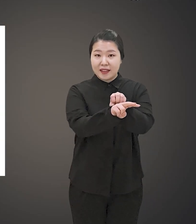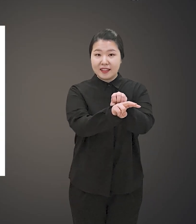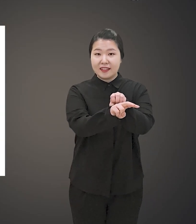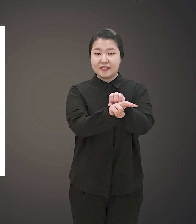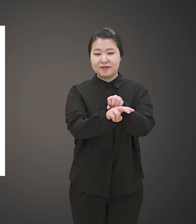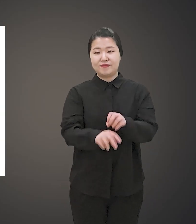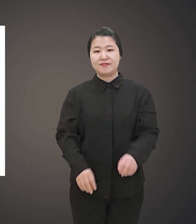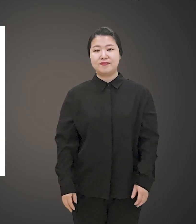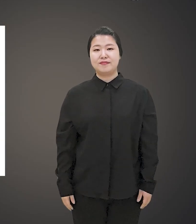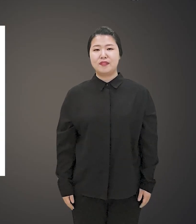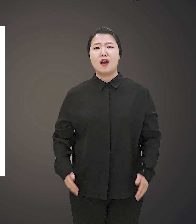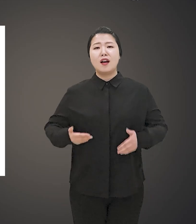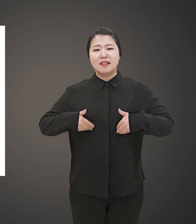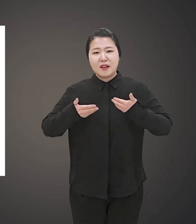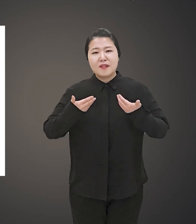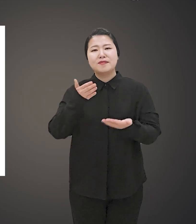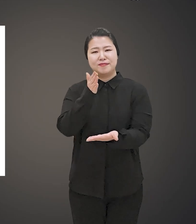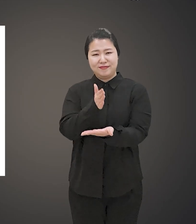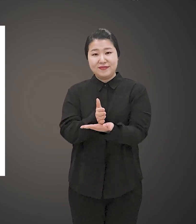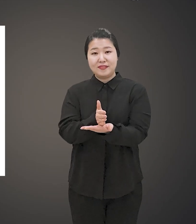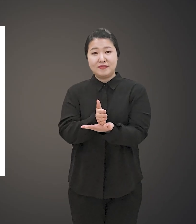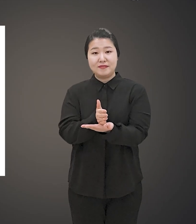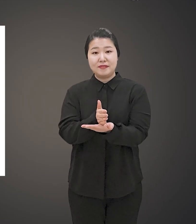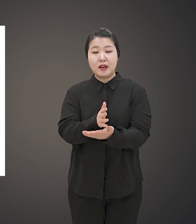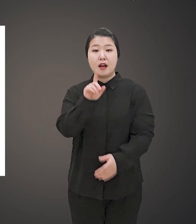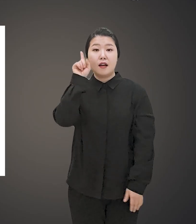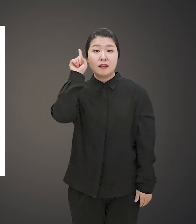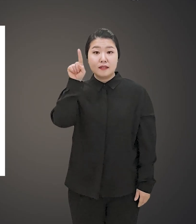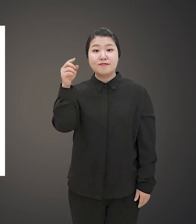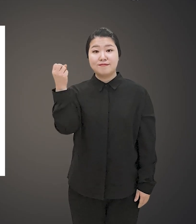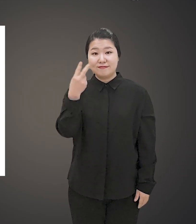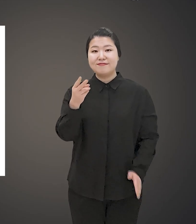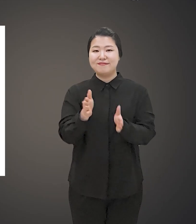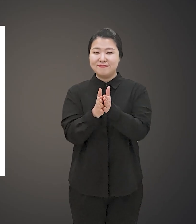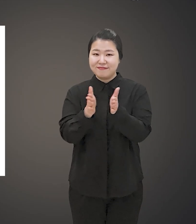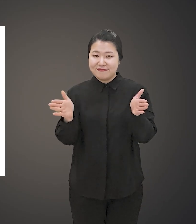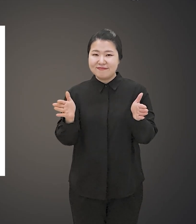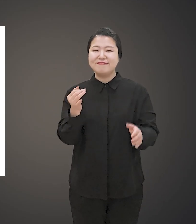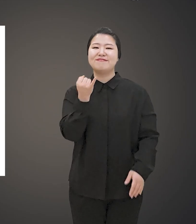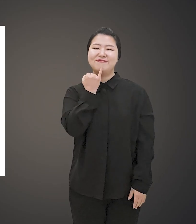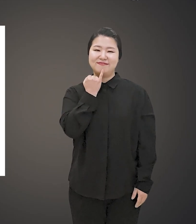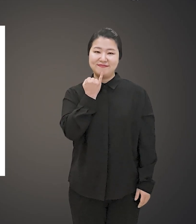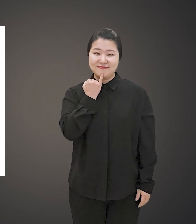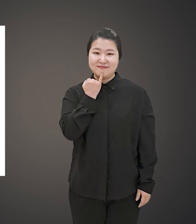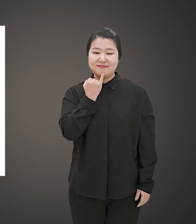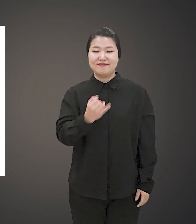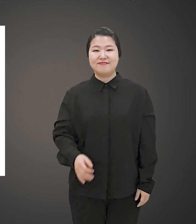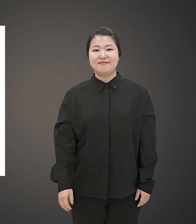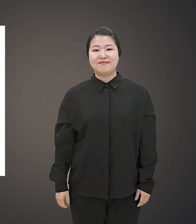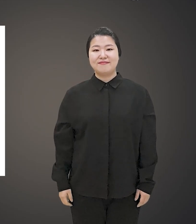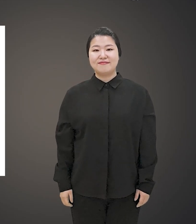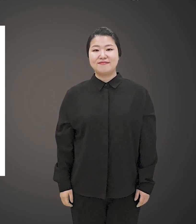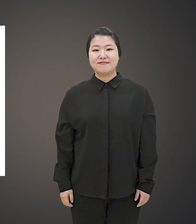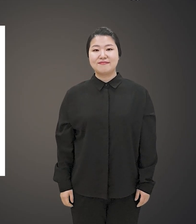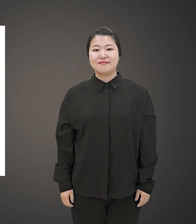달팽이, 그렇게 서두르지 않아도 돼. 내일은 반드시